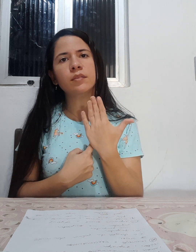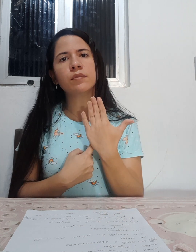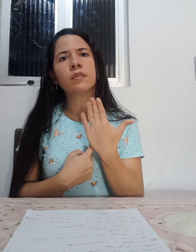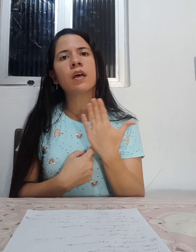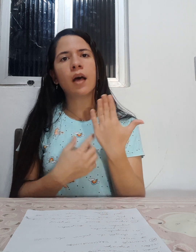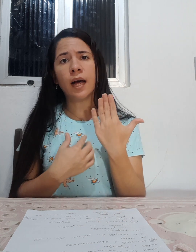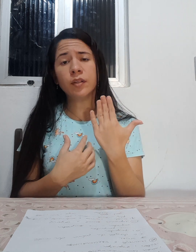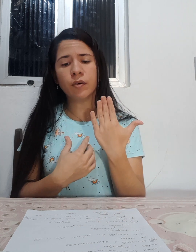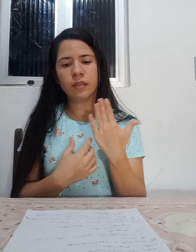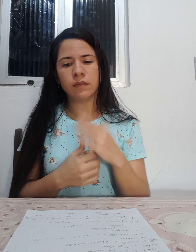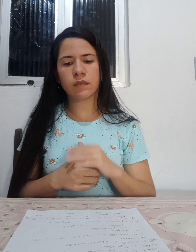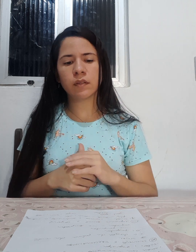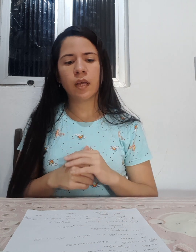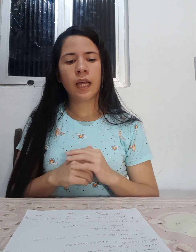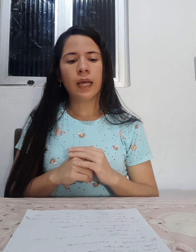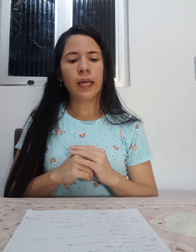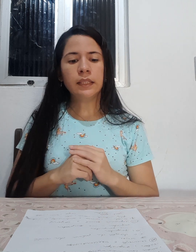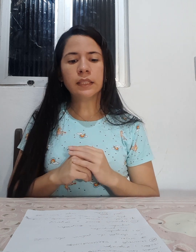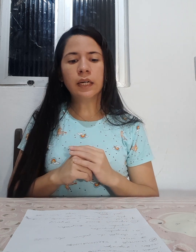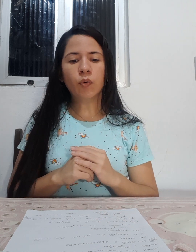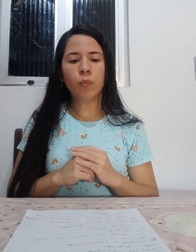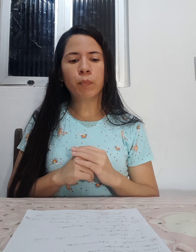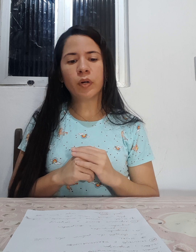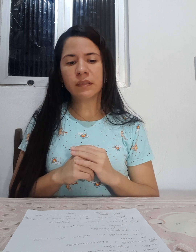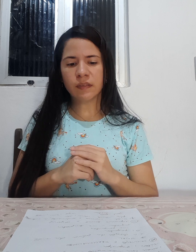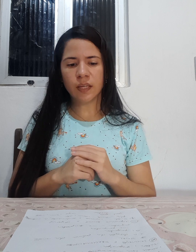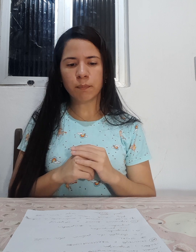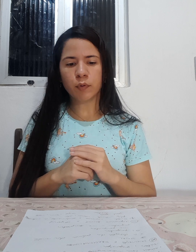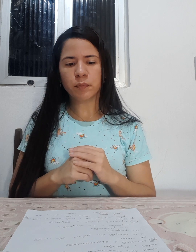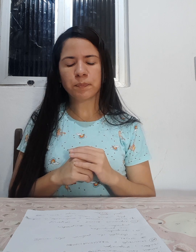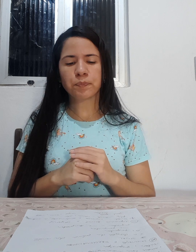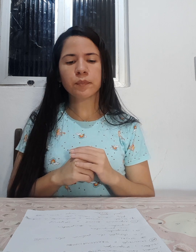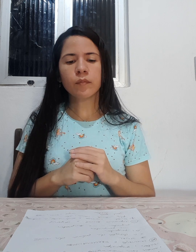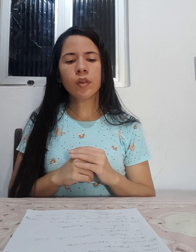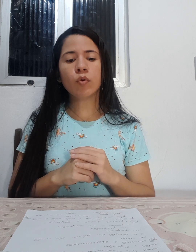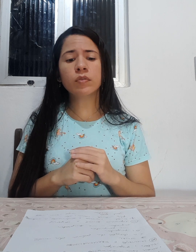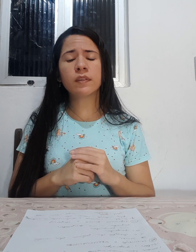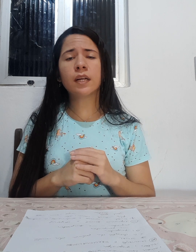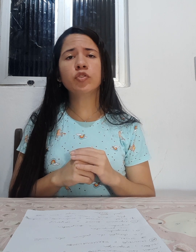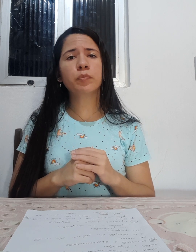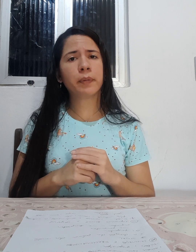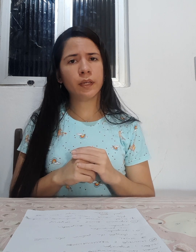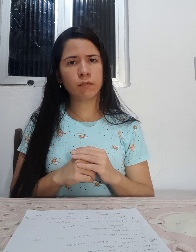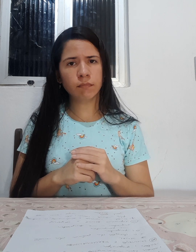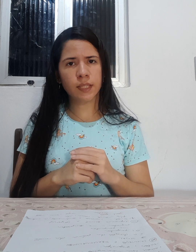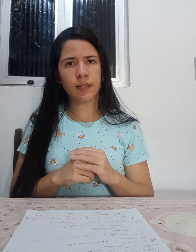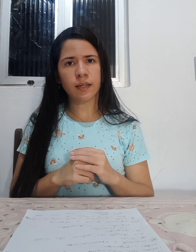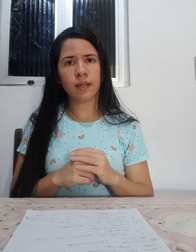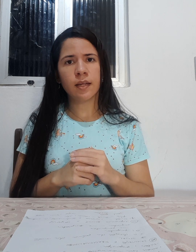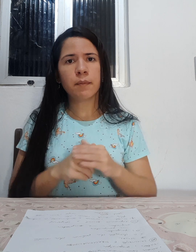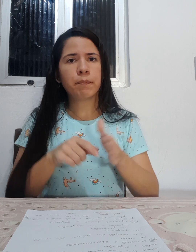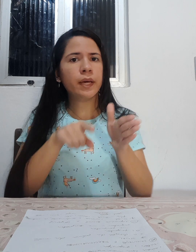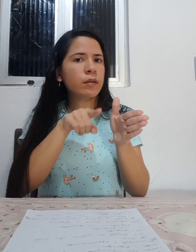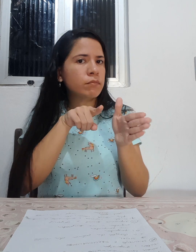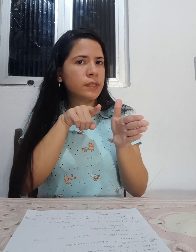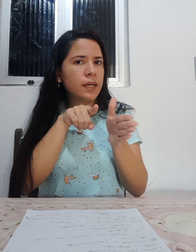direcionados a nós. Então, por exemplo, o sinal de perguntar. Perguntar,